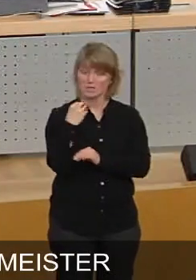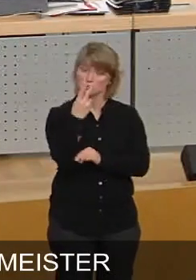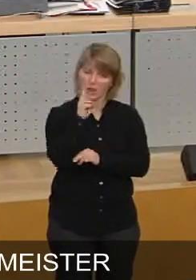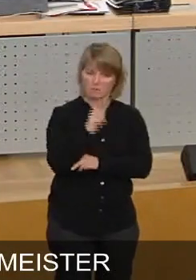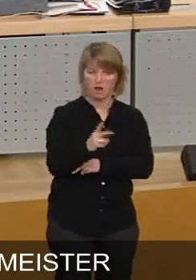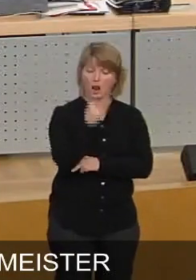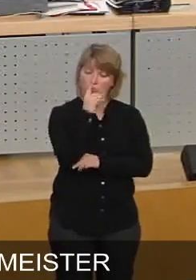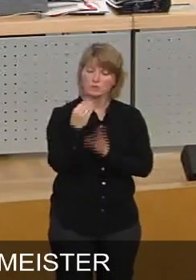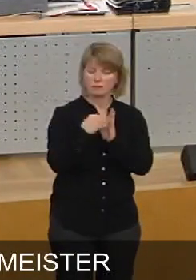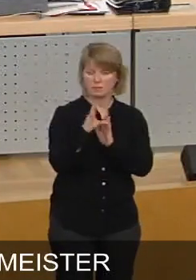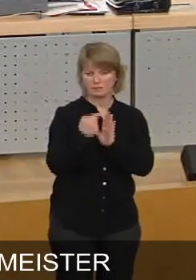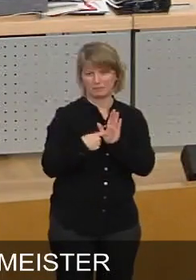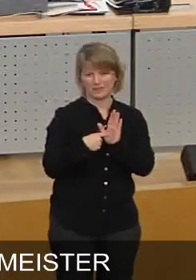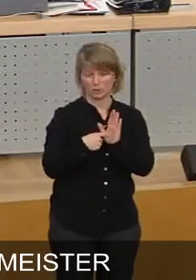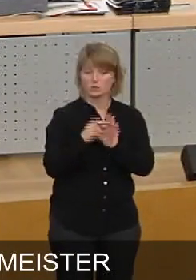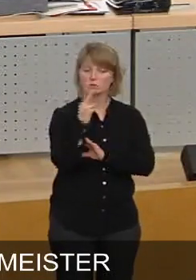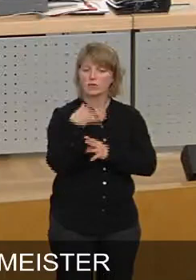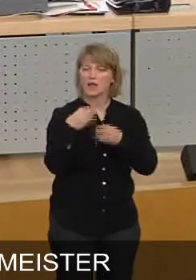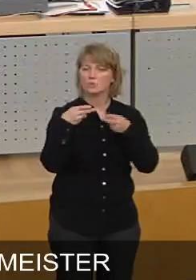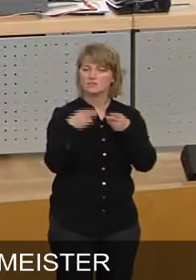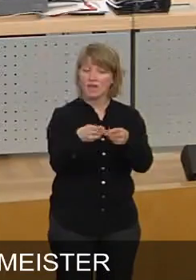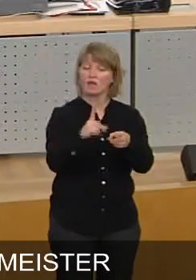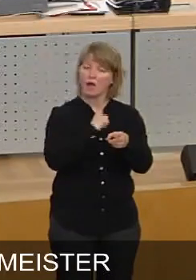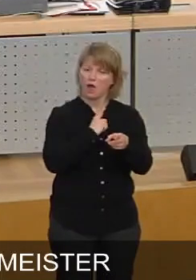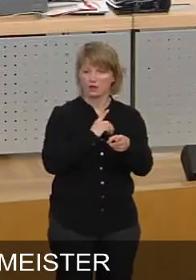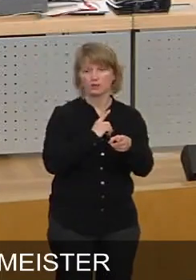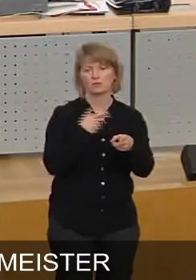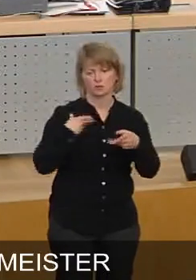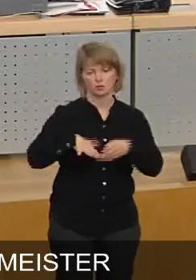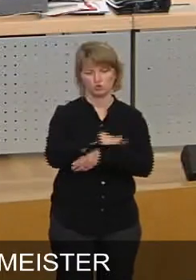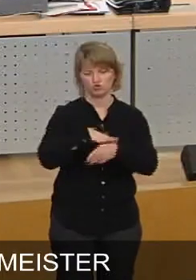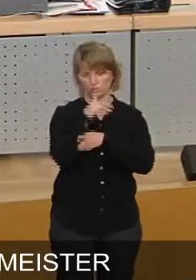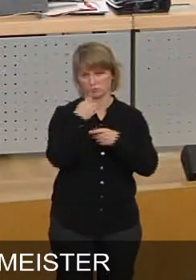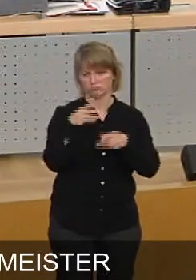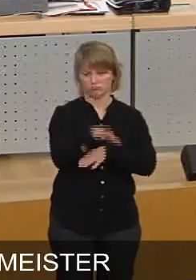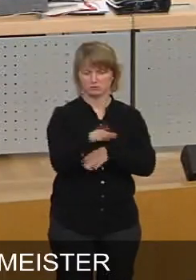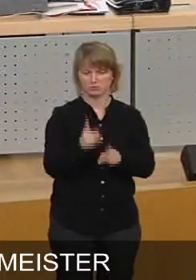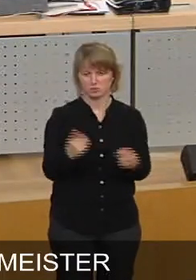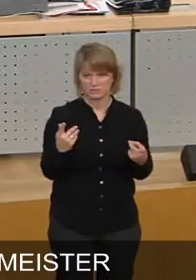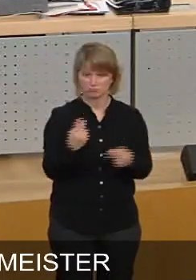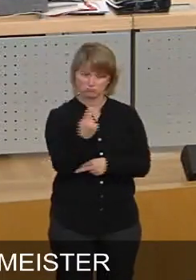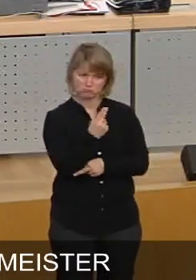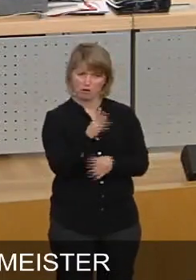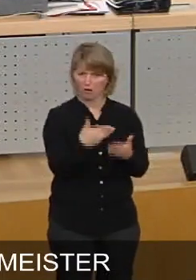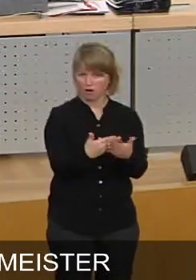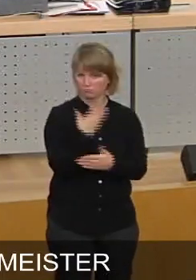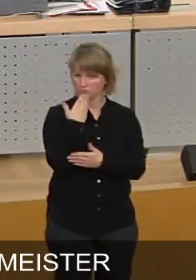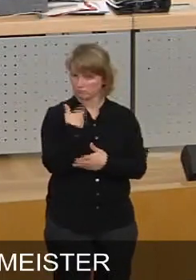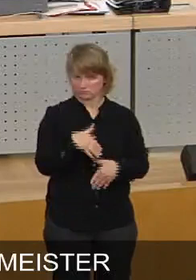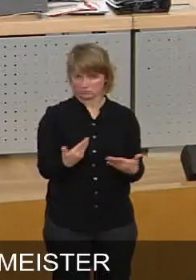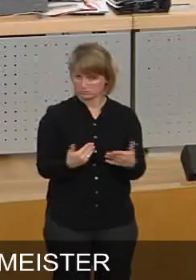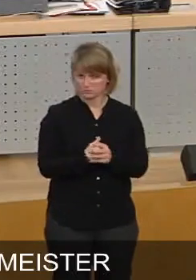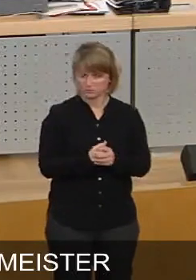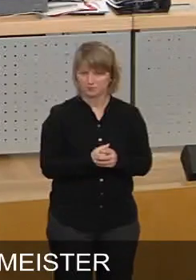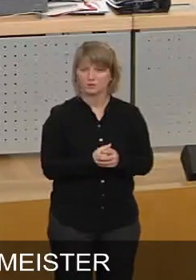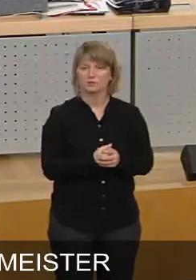der Bedingung versehen, wonach der zweite Rettungsweg auf dem eigenen Grundstück herzustellen ist. Bei beiden war dies problemlos möglich.